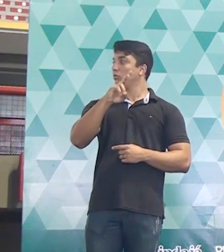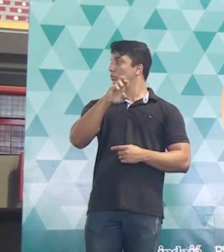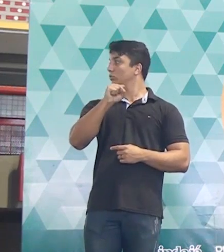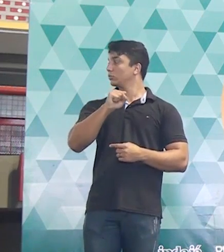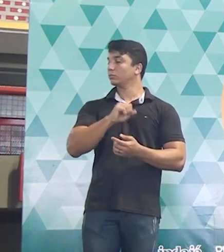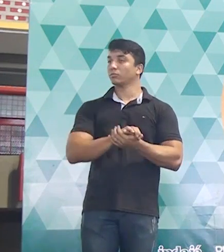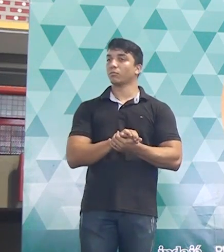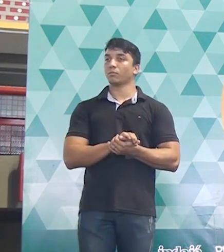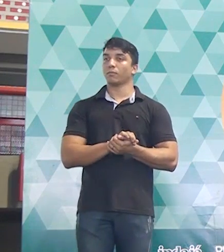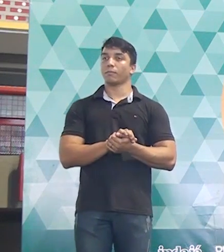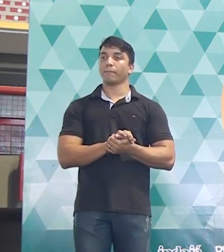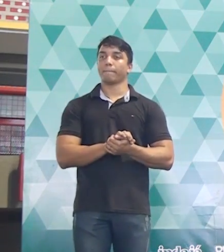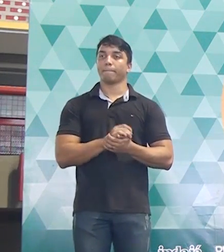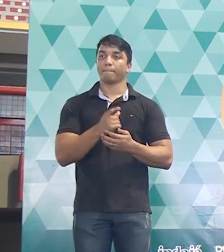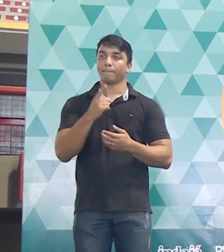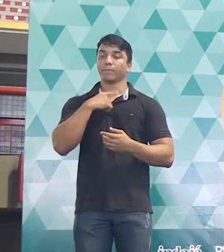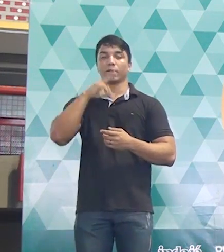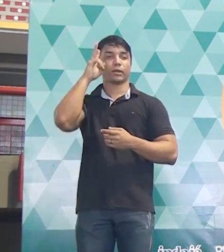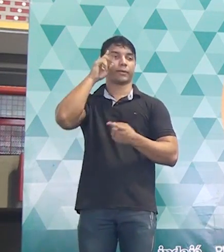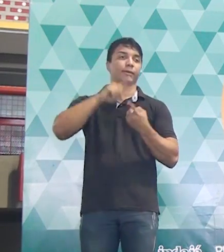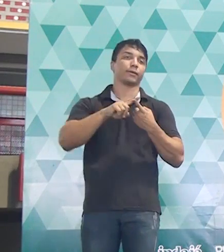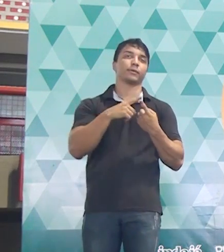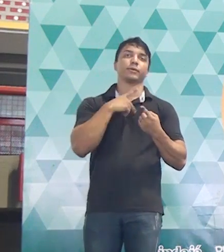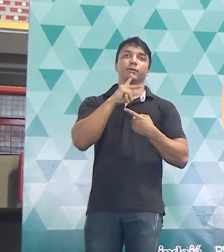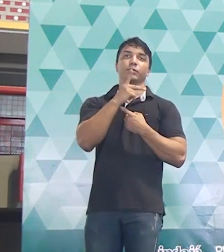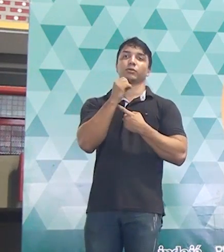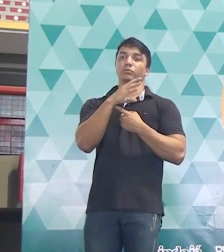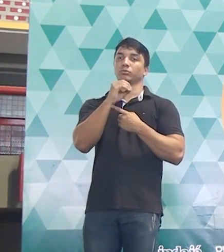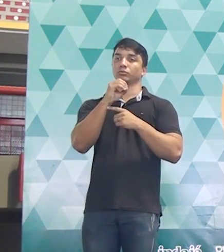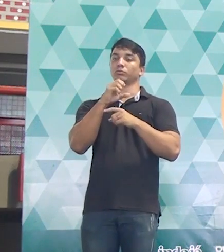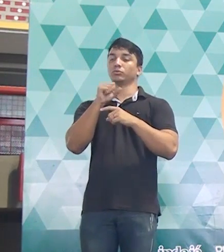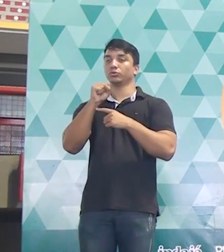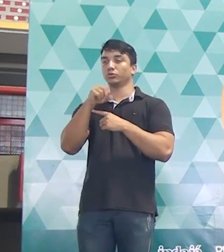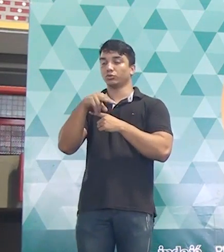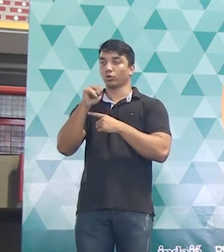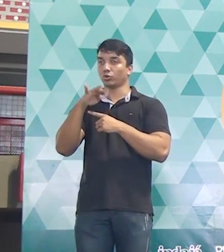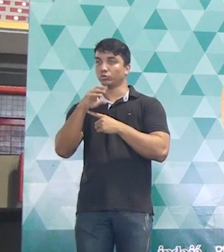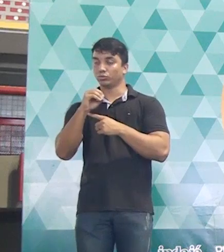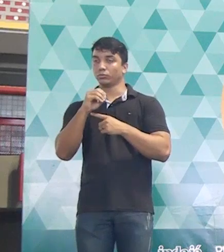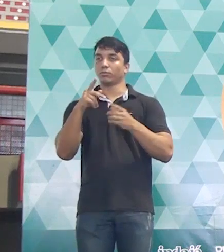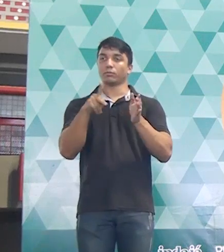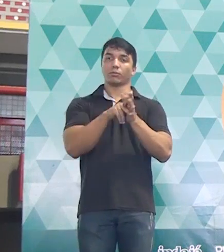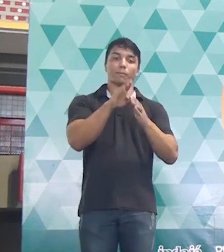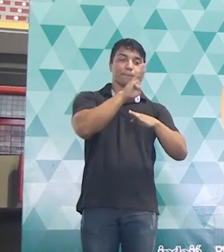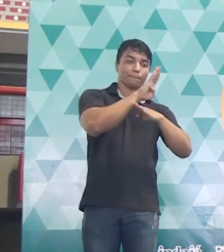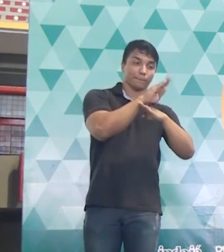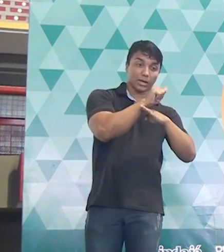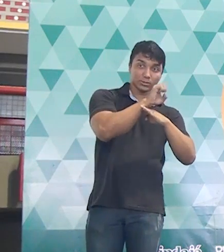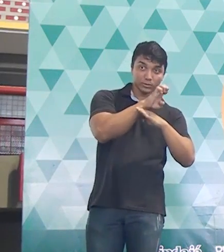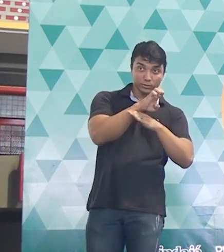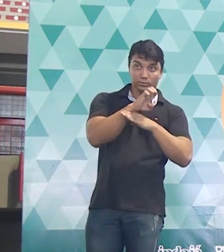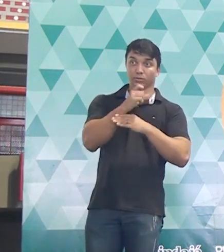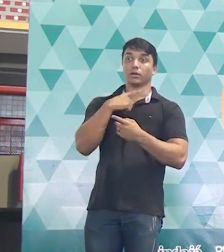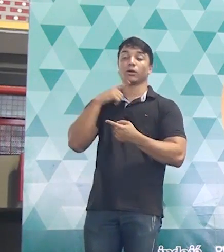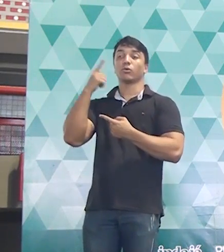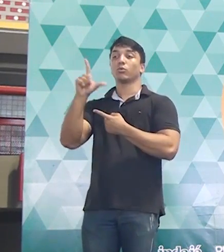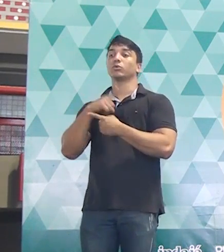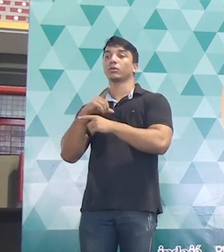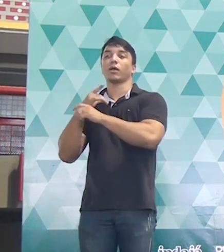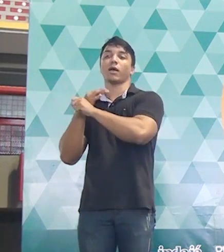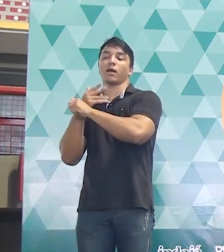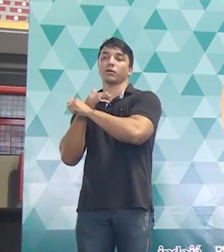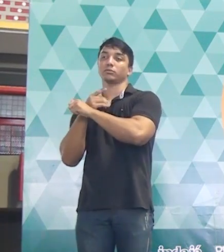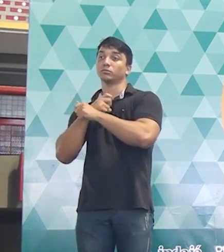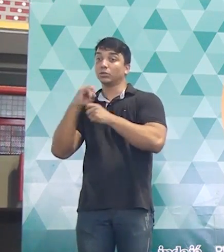tinha que lembrar que hidróxido de sódio é base, ácido carbônico é ácido, e que o contato dos dois